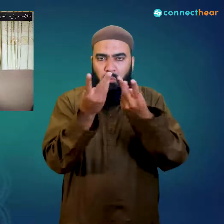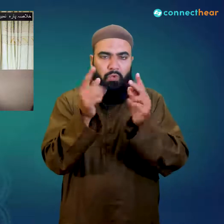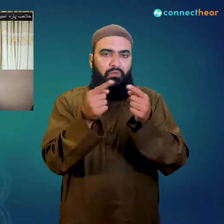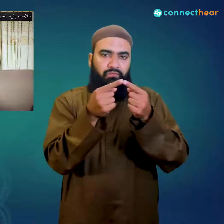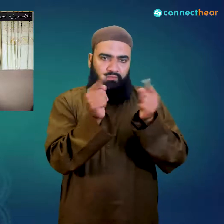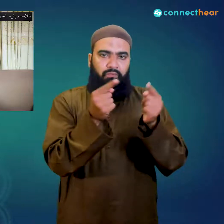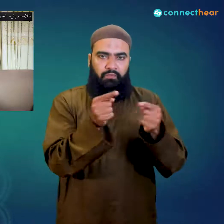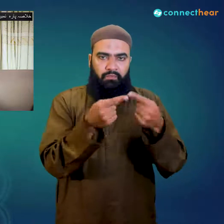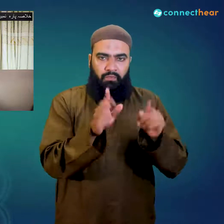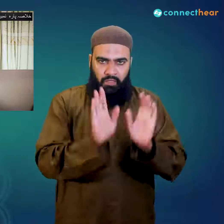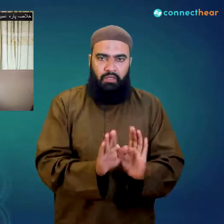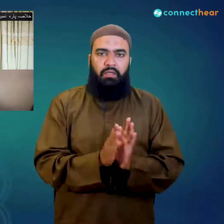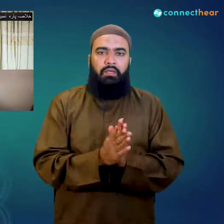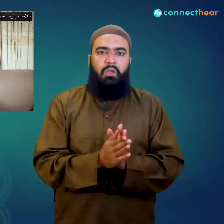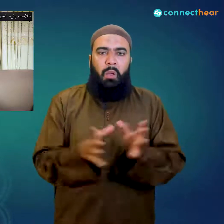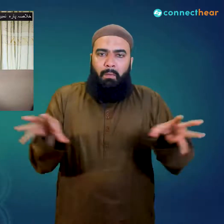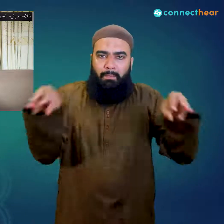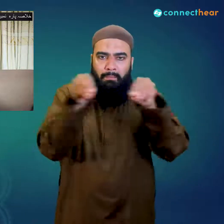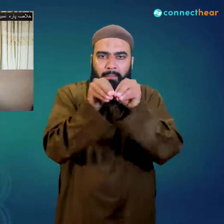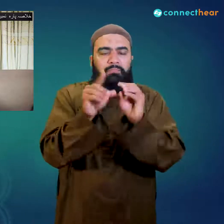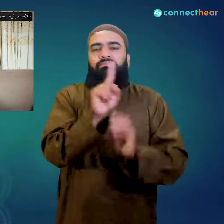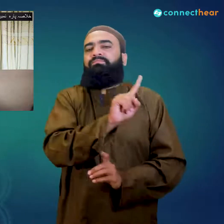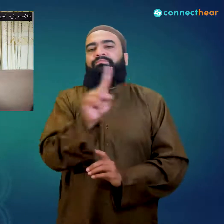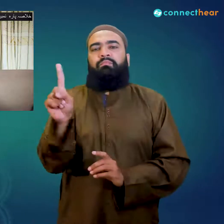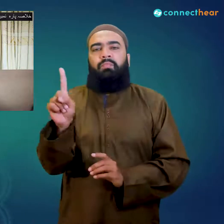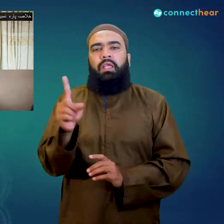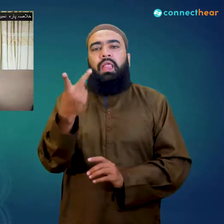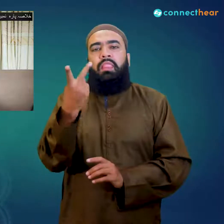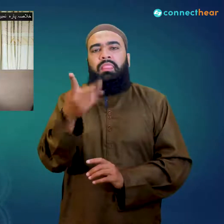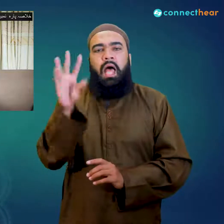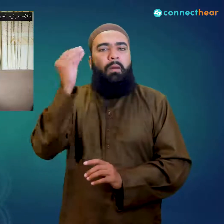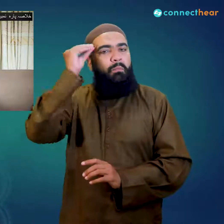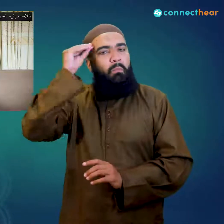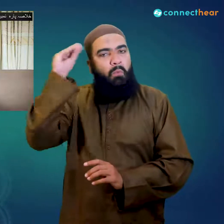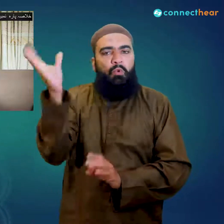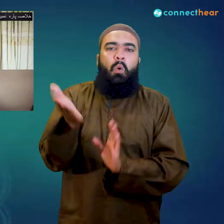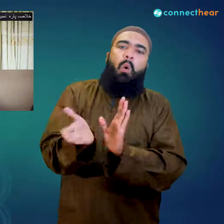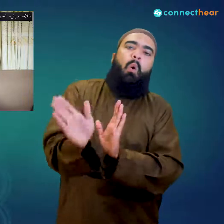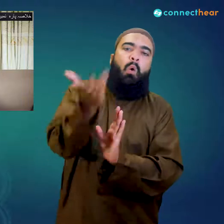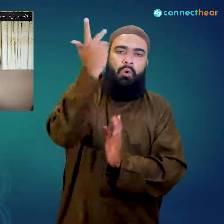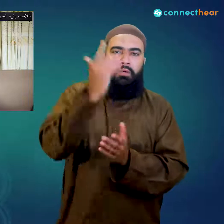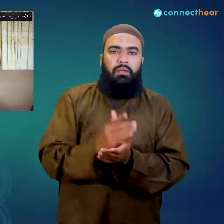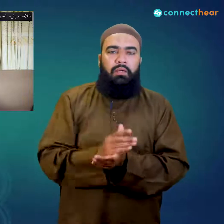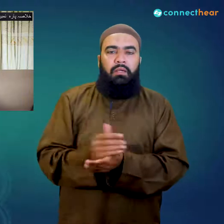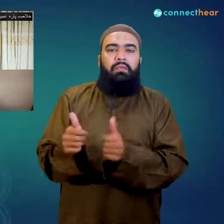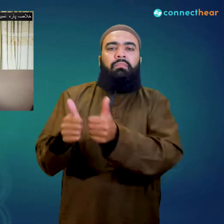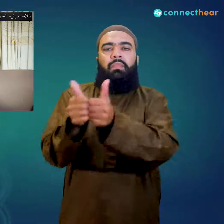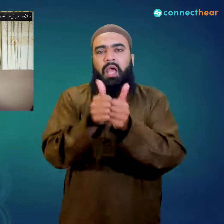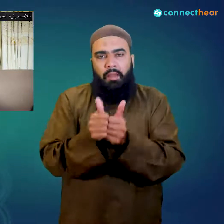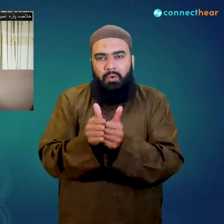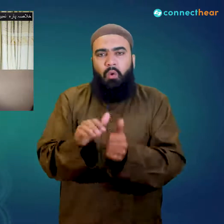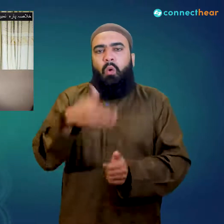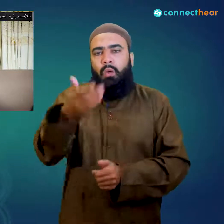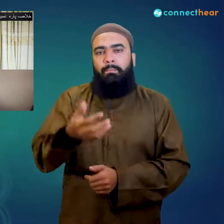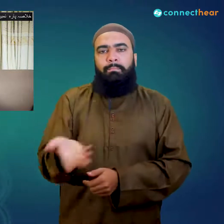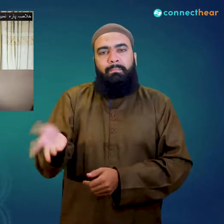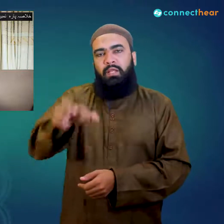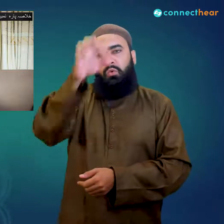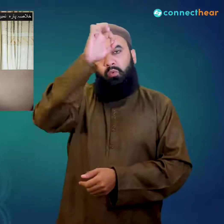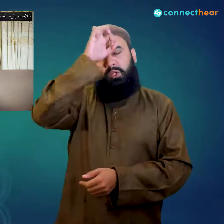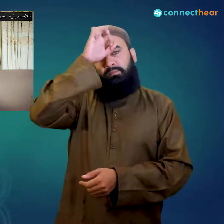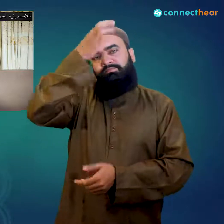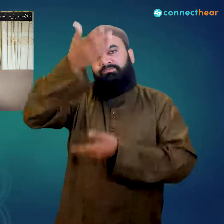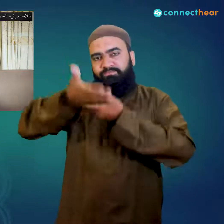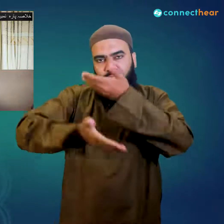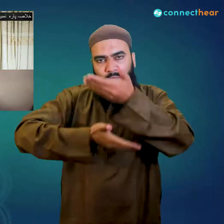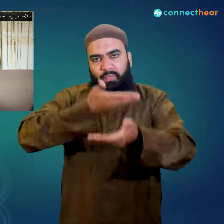نون، صاد وغیرہ۔ یہ حروف مقطعات ہیں۔ حضرات صحابہ اکرام، تابعین اور علماء